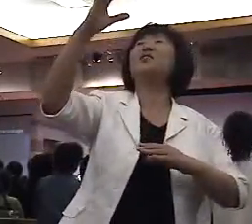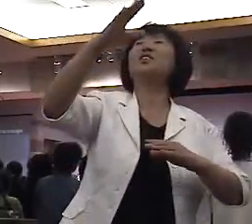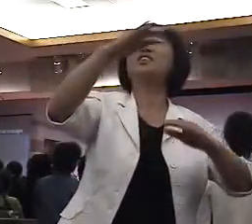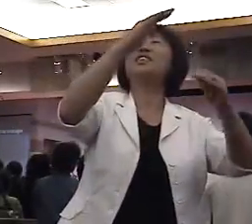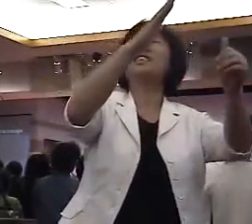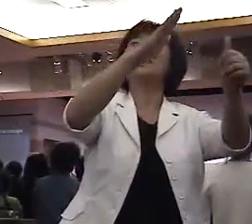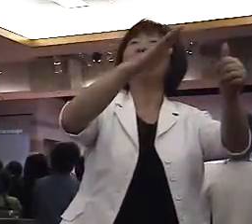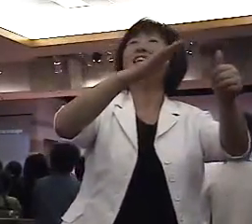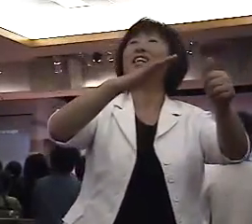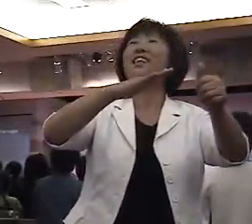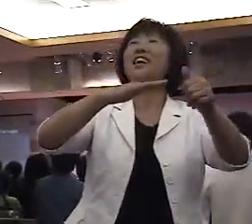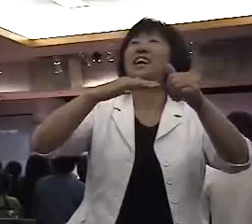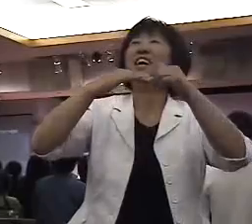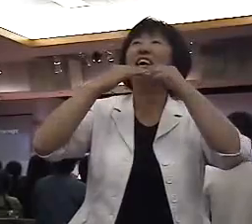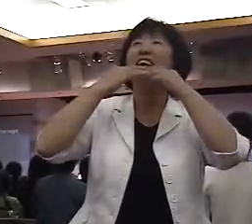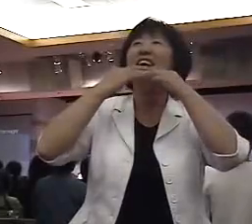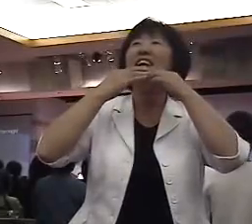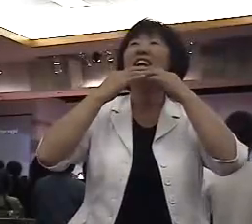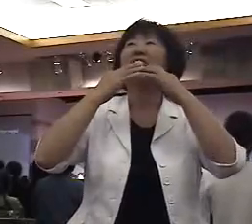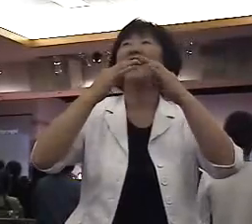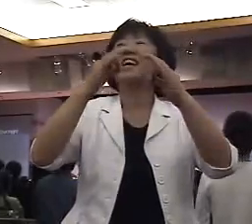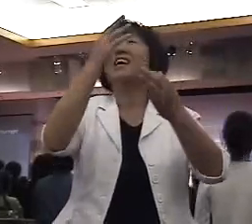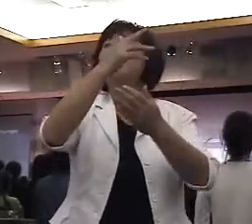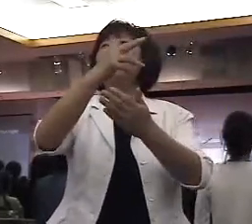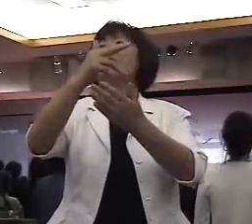빛으로 부르셨네.